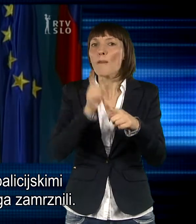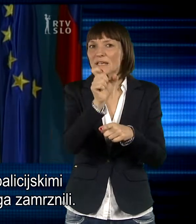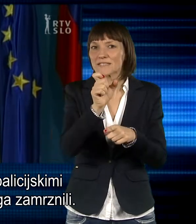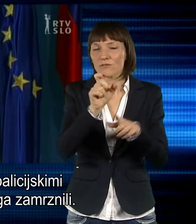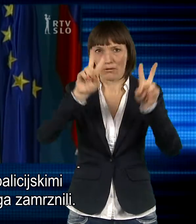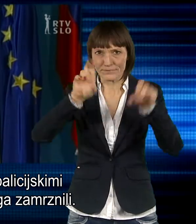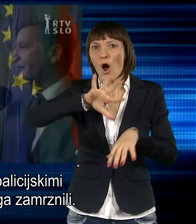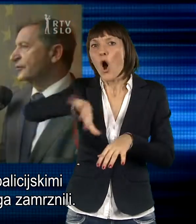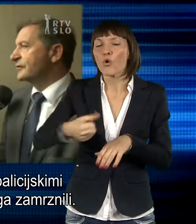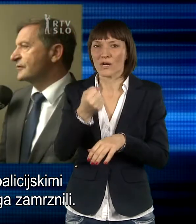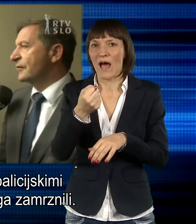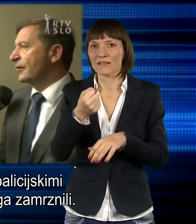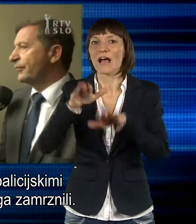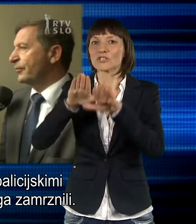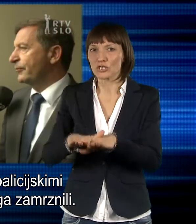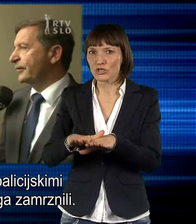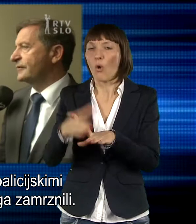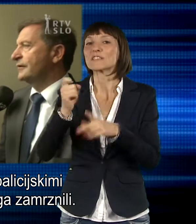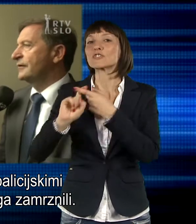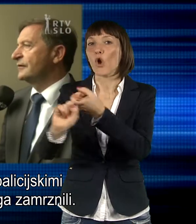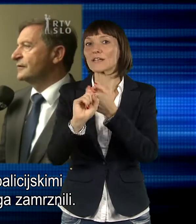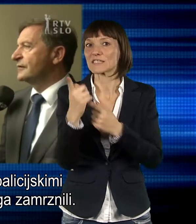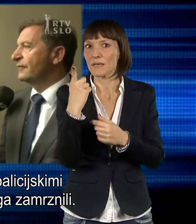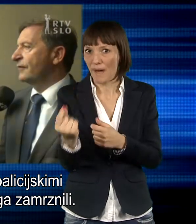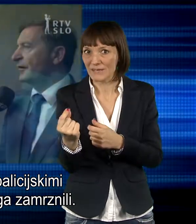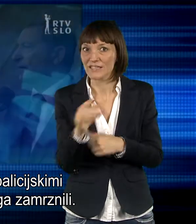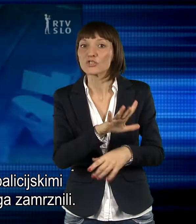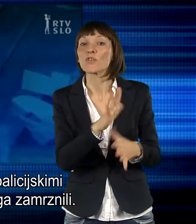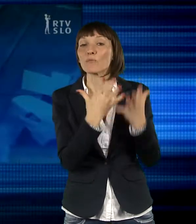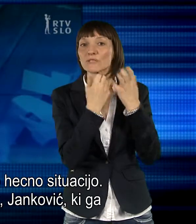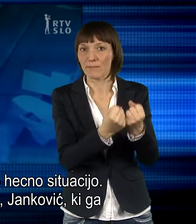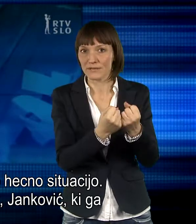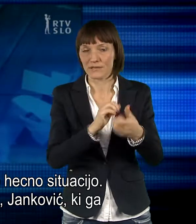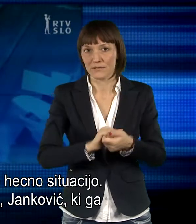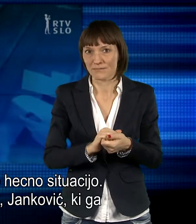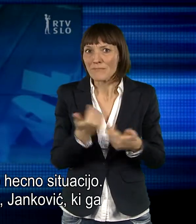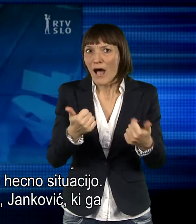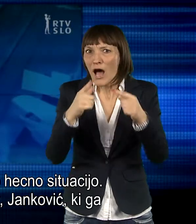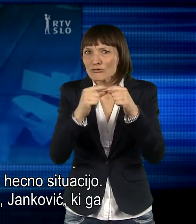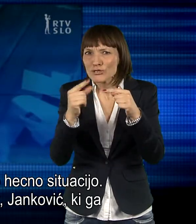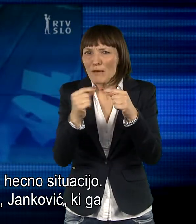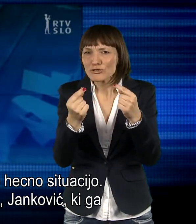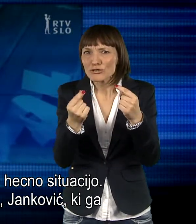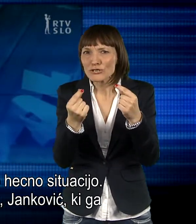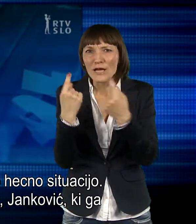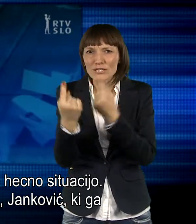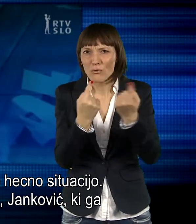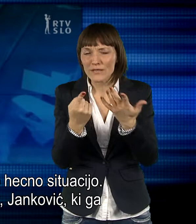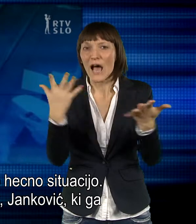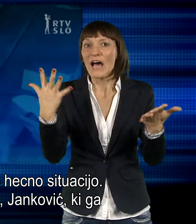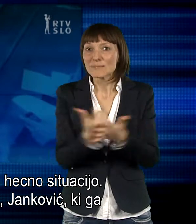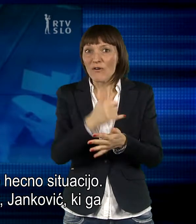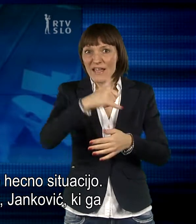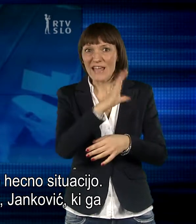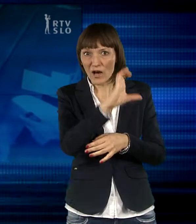Alenka Bratušek s koalicijskimi partnerji, ki so ga zamrznili. Zdaj imamo pravzaprav hecno situacijo. Zmagovalcev